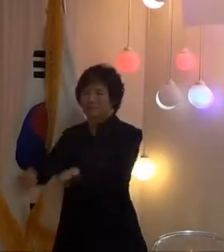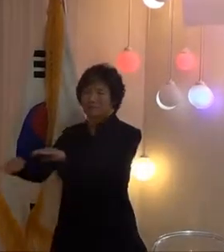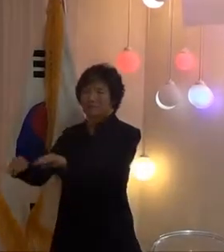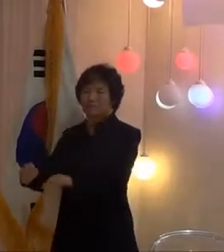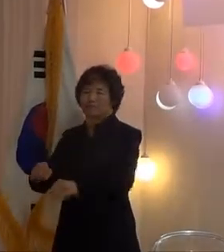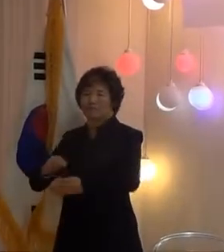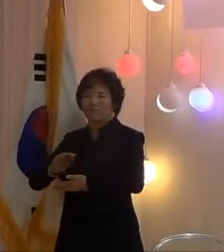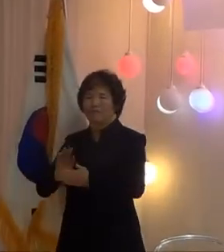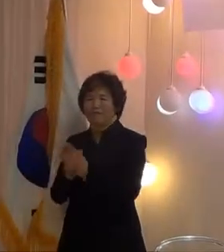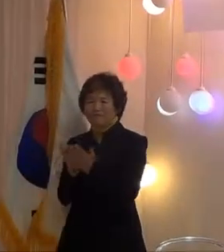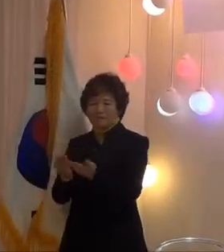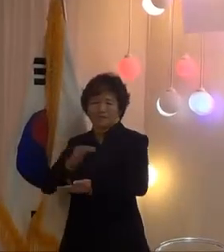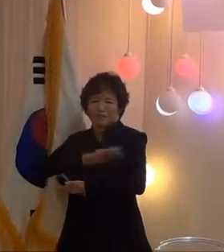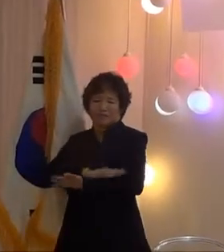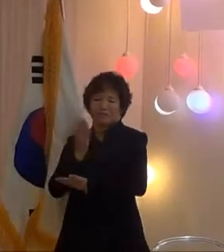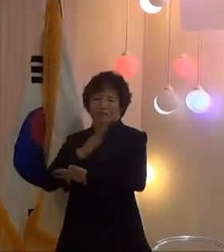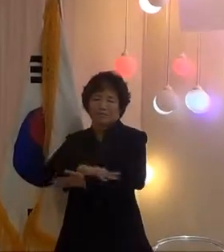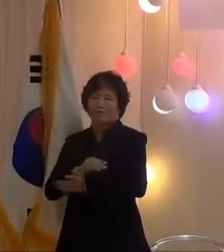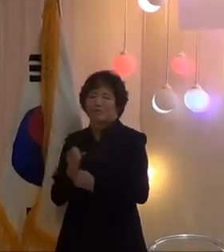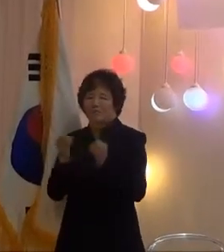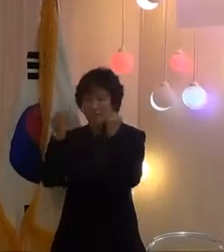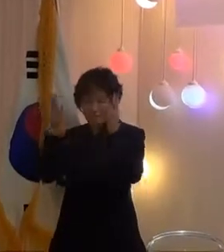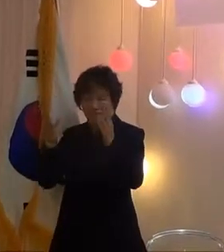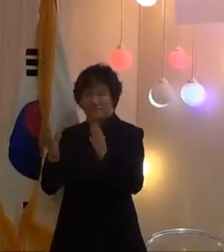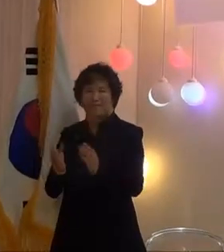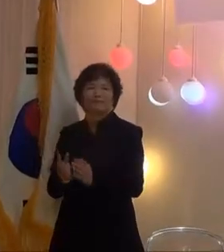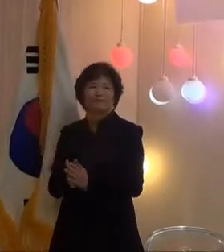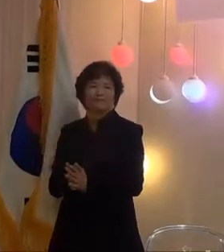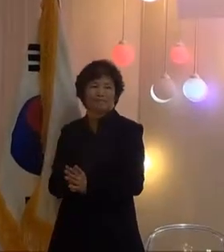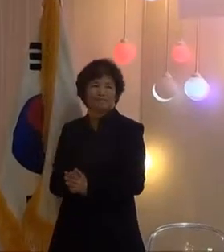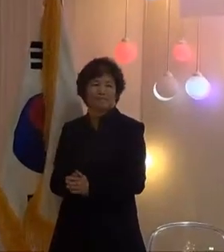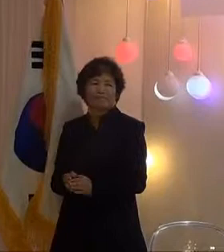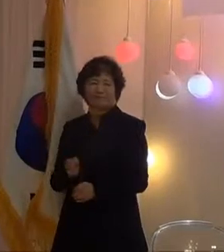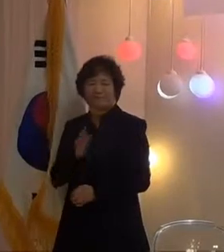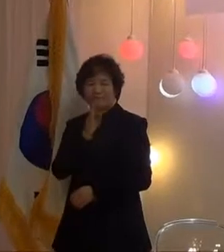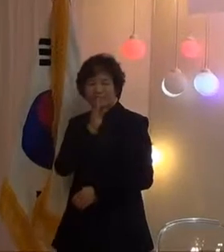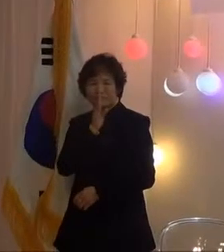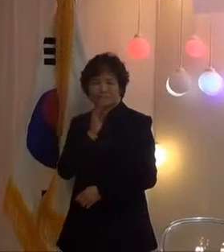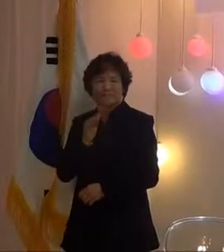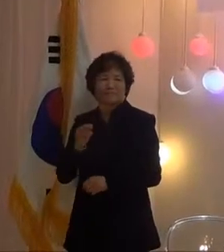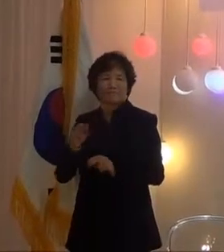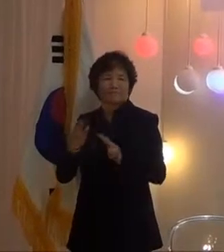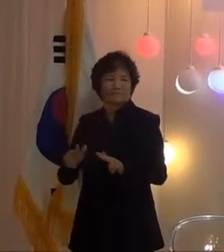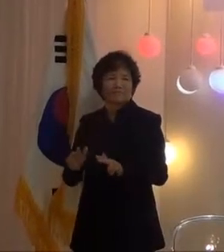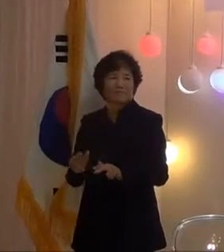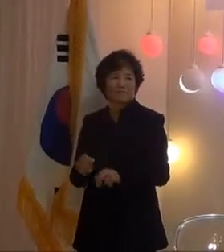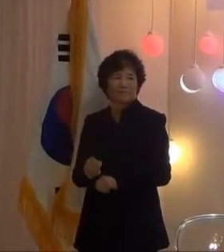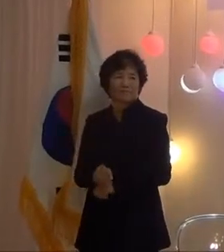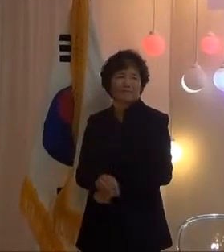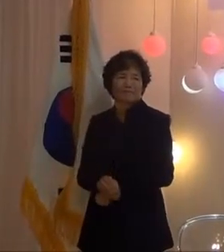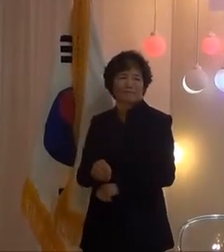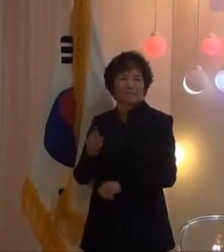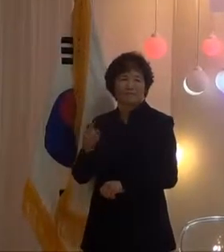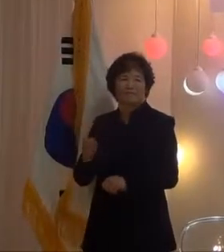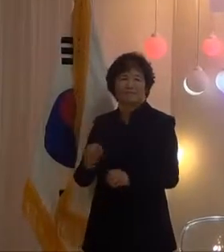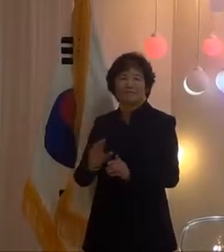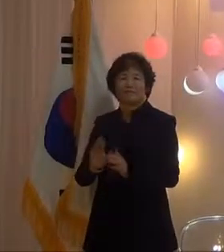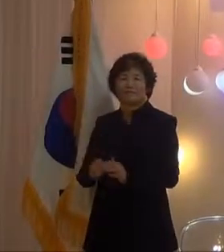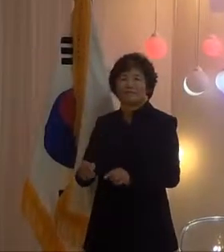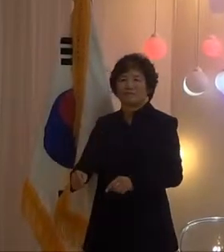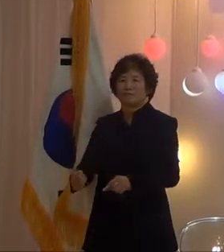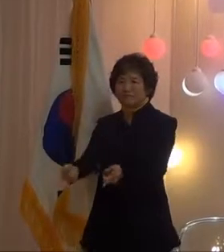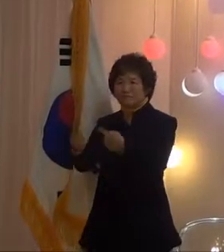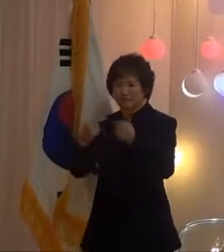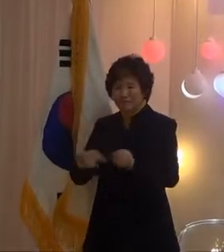했습니다. 2012년도에. 그때 정말 지금도 제가 사진을 보면 그때 와주신 분